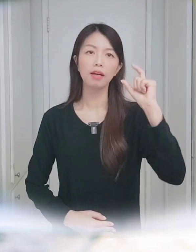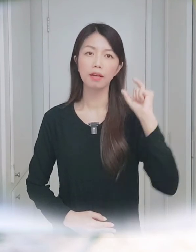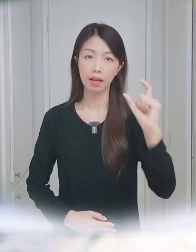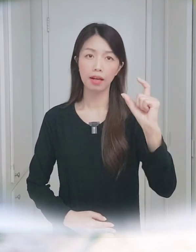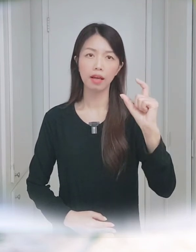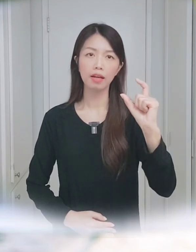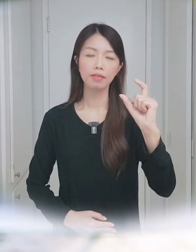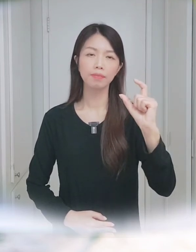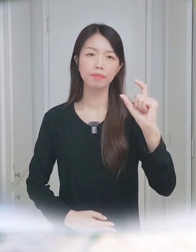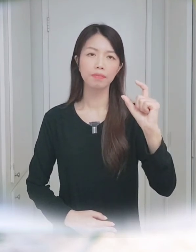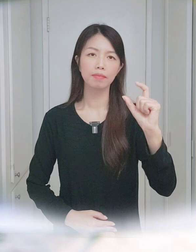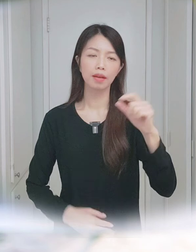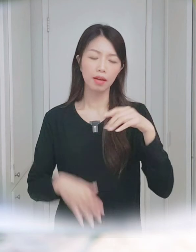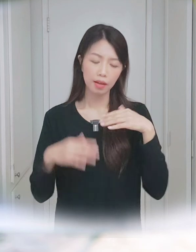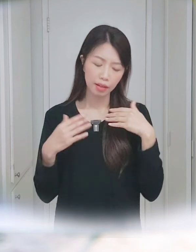강하다, 강하다.